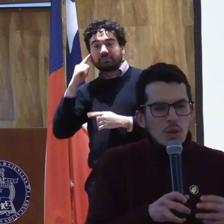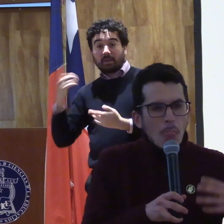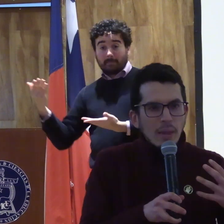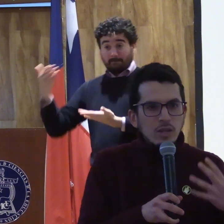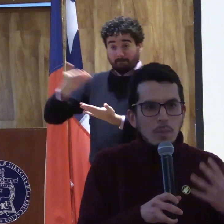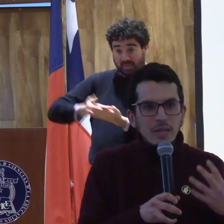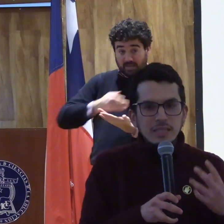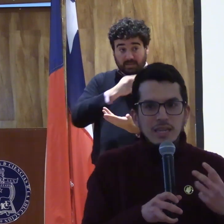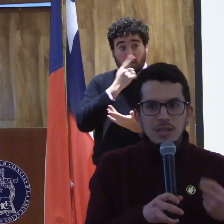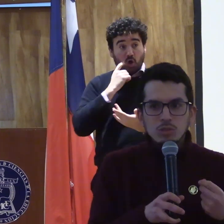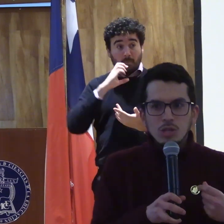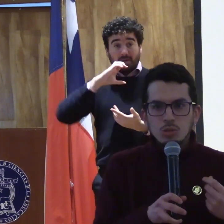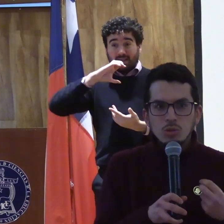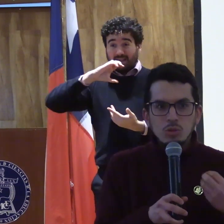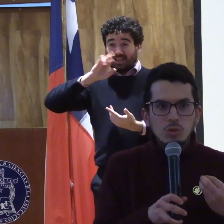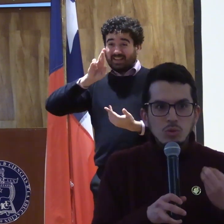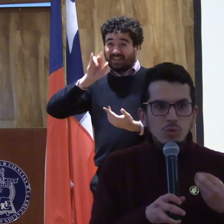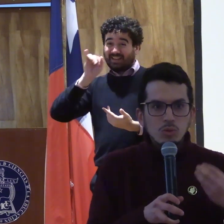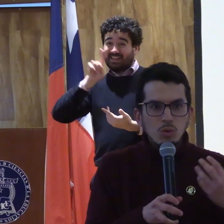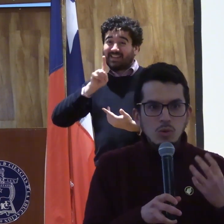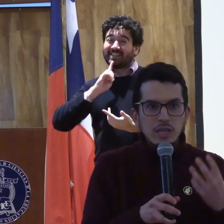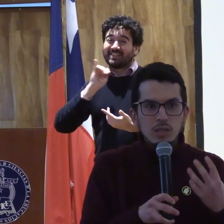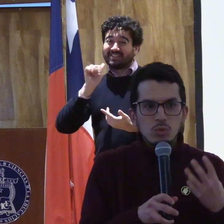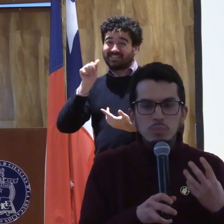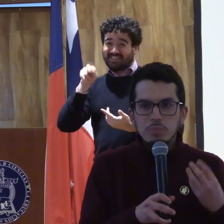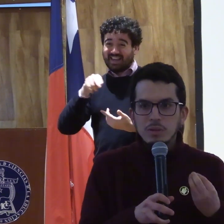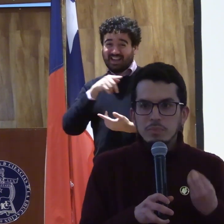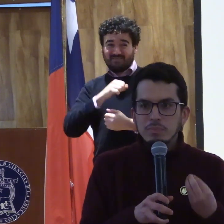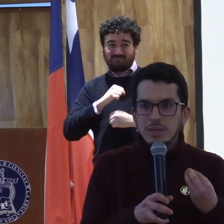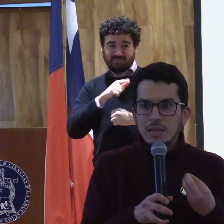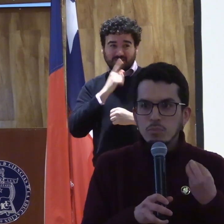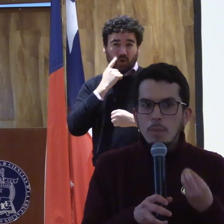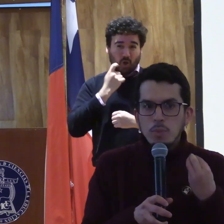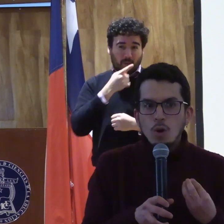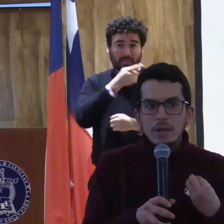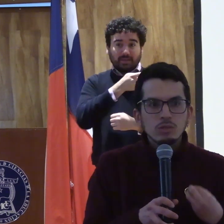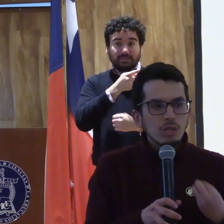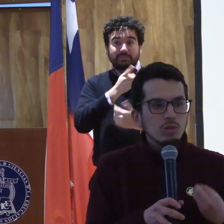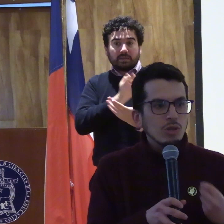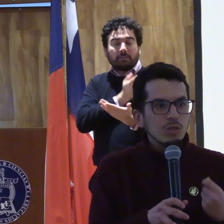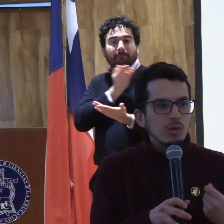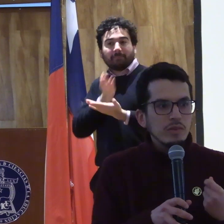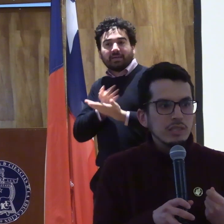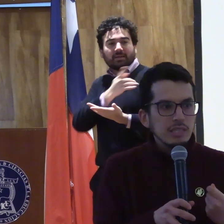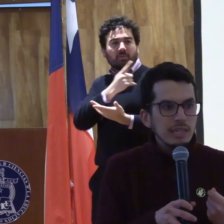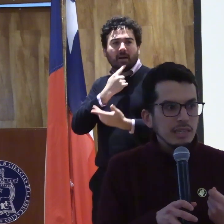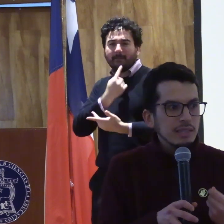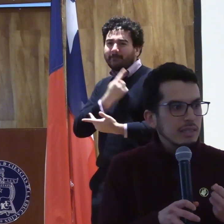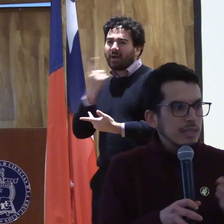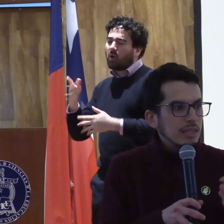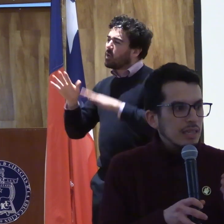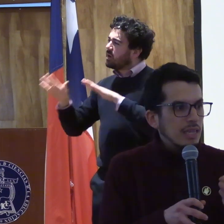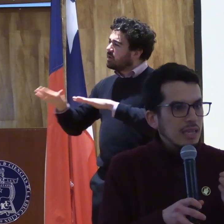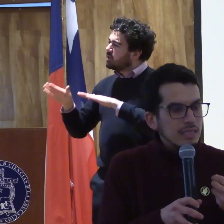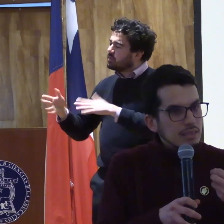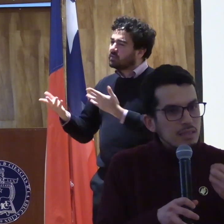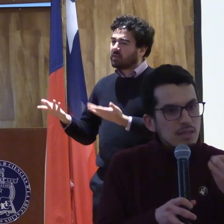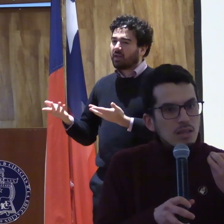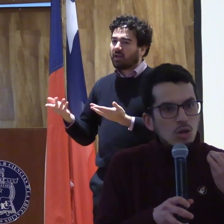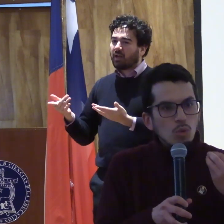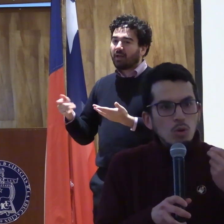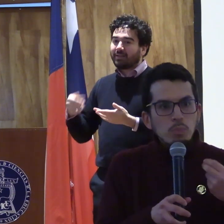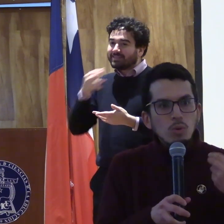¿no? Y nos plantea, ¿no es cierto?, con una inquietud que es muy propia, ¿no es cierto?, de nuestra universidad. Y